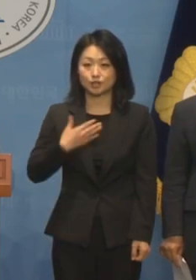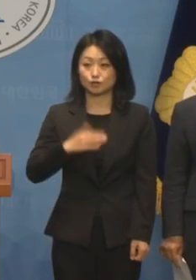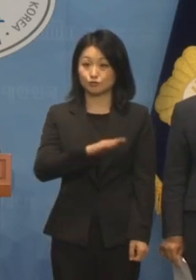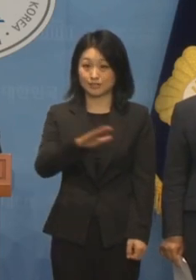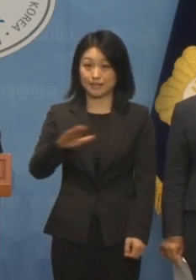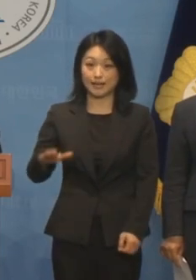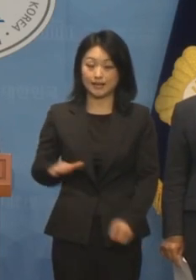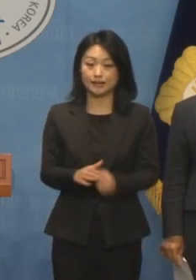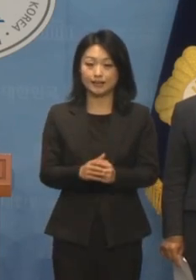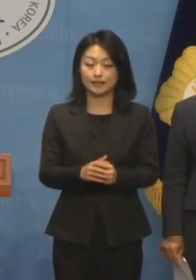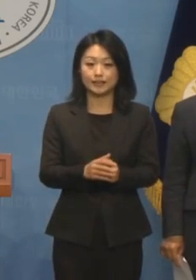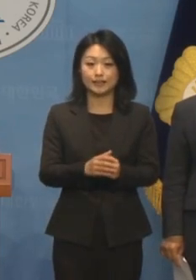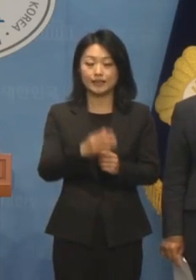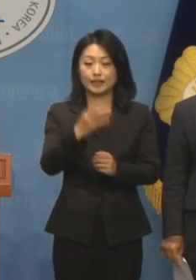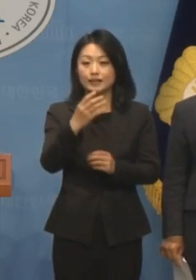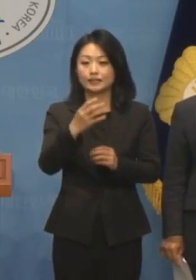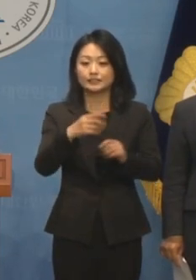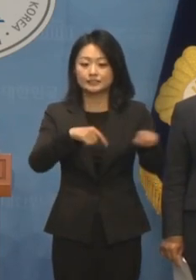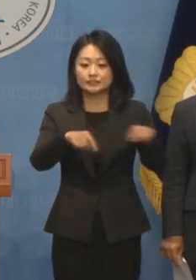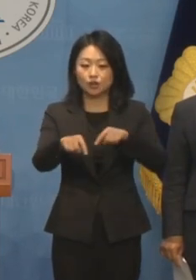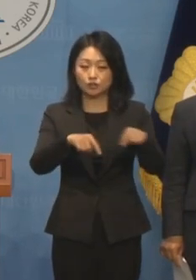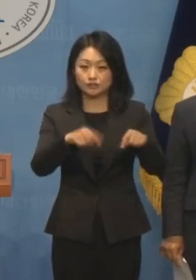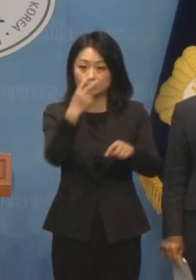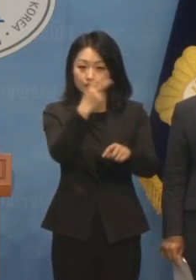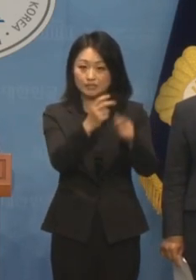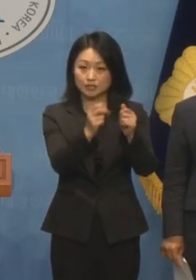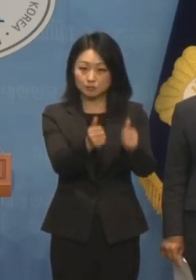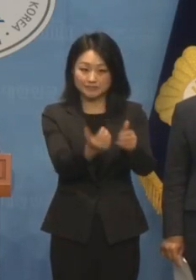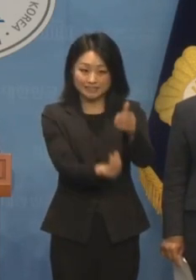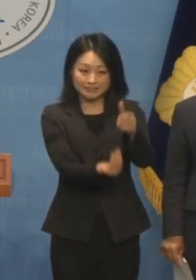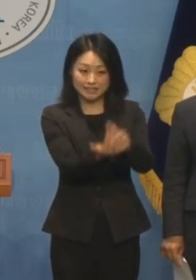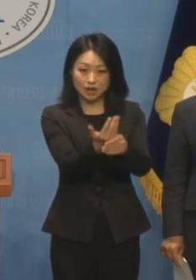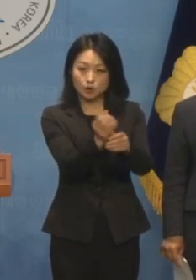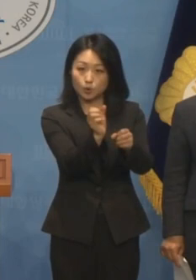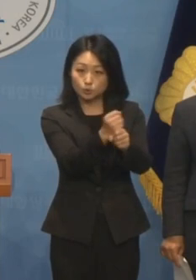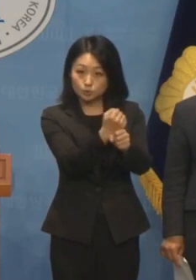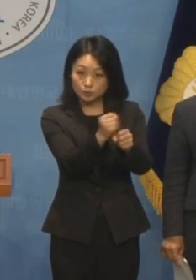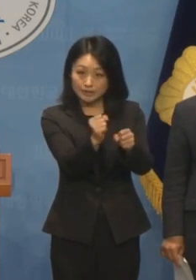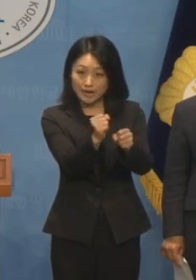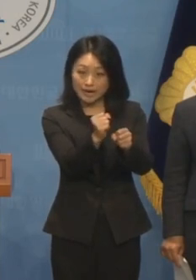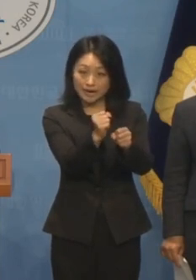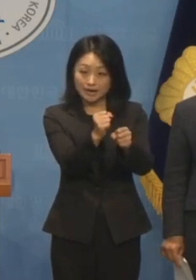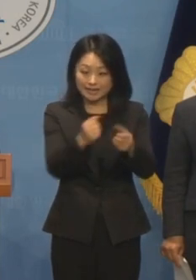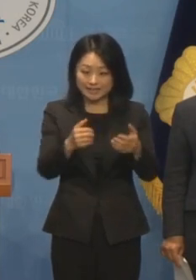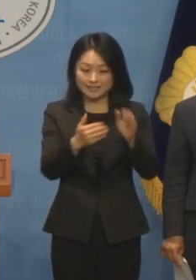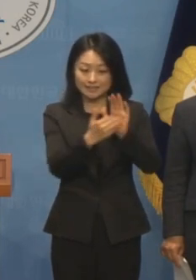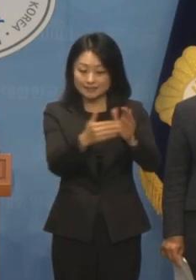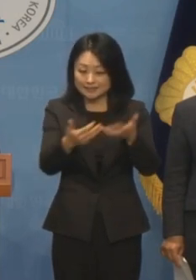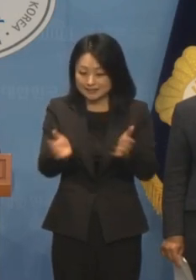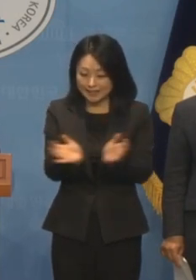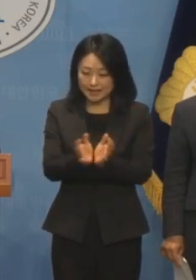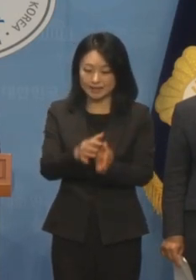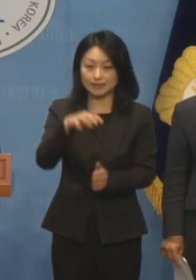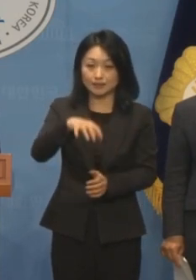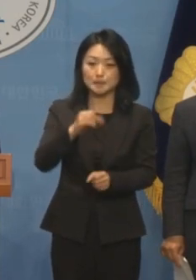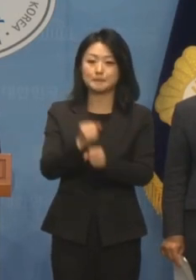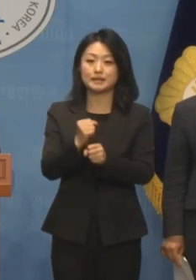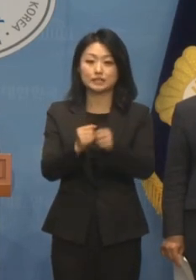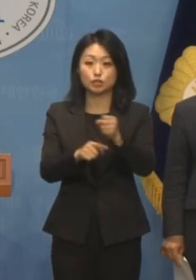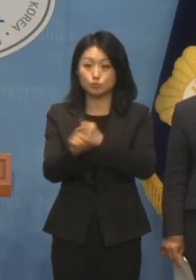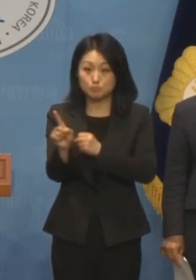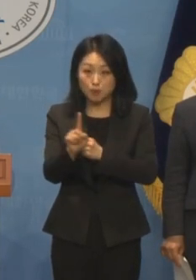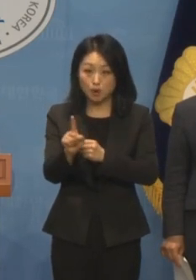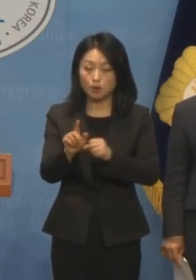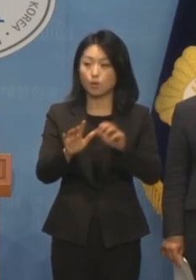정치검찰의 사건 조작 특별대책단을 발족시킨 이유가 바로 이런 것 때문입니다. 오늘